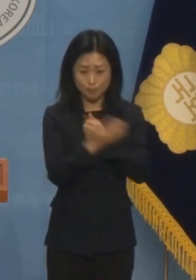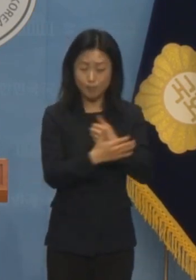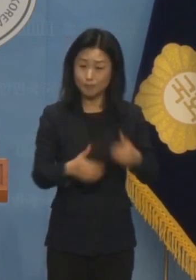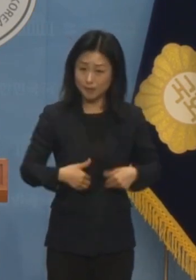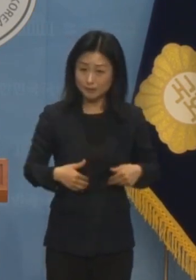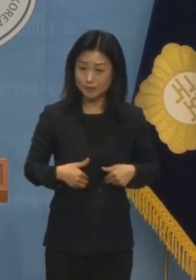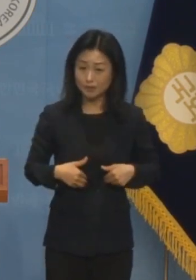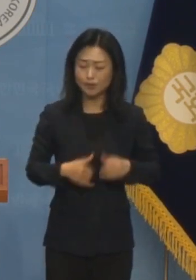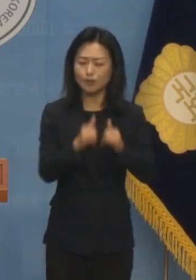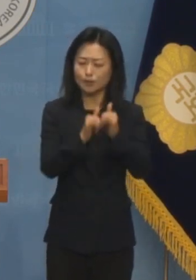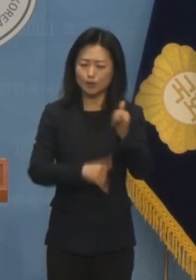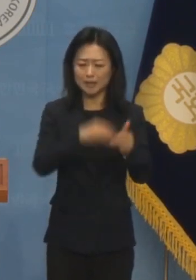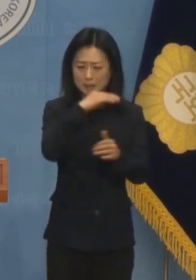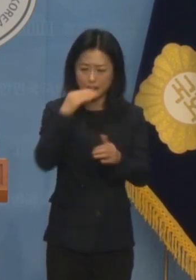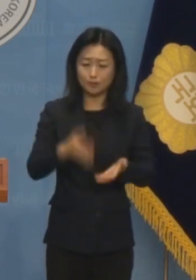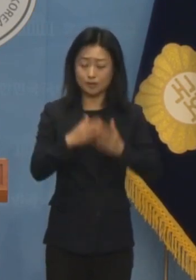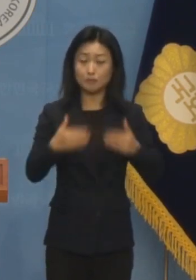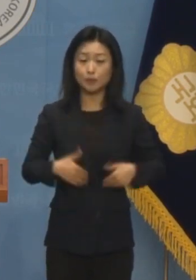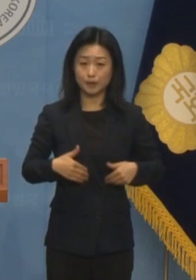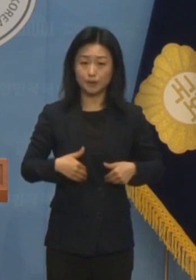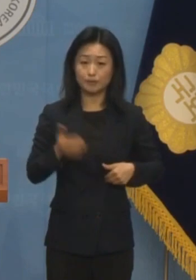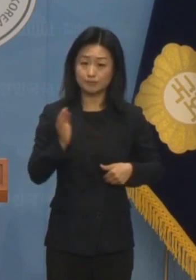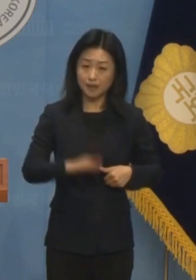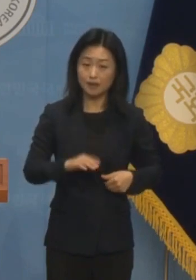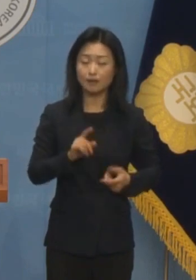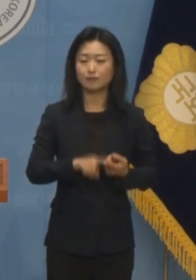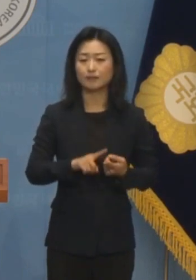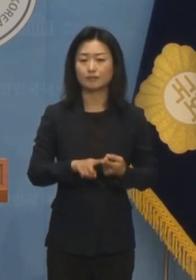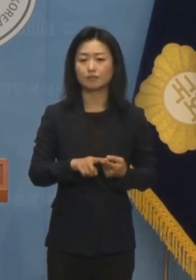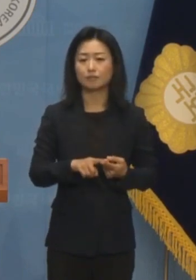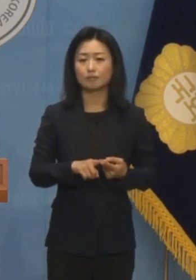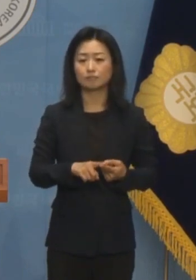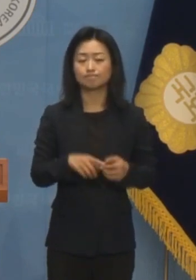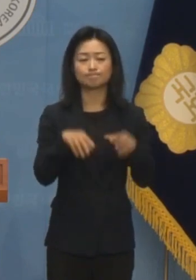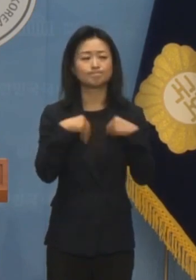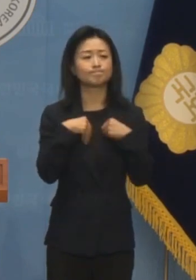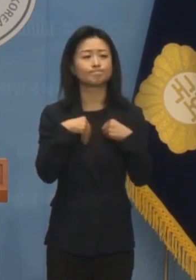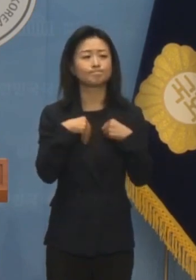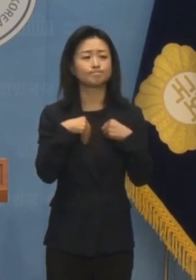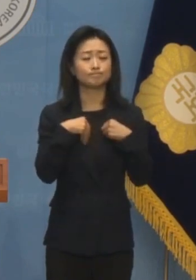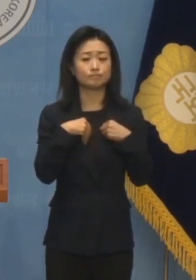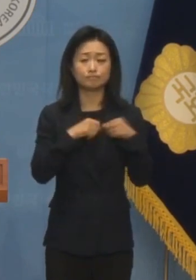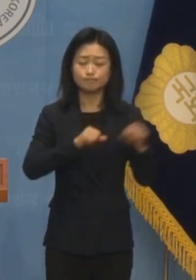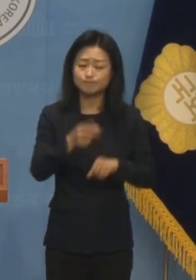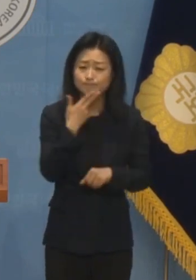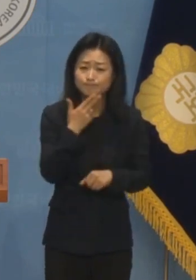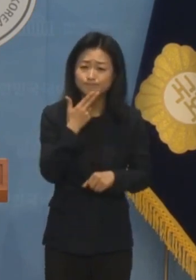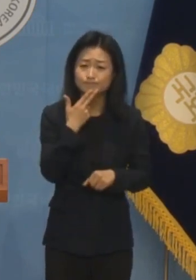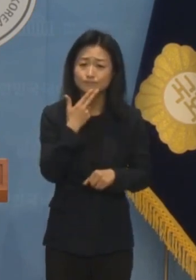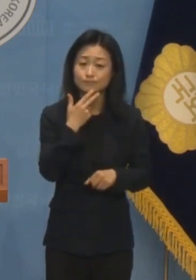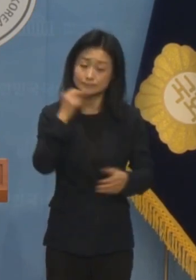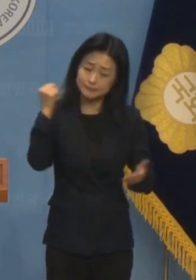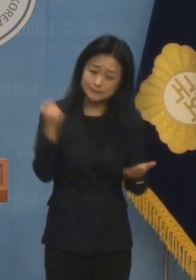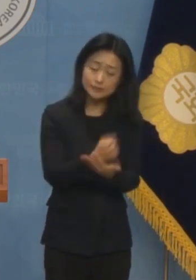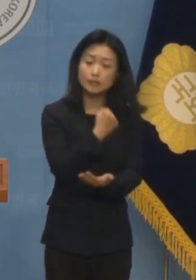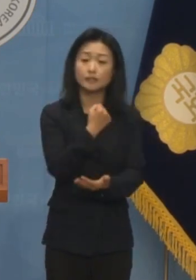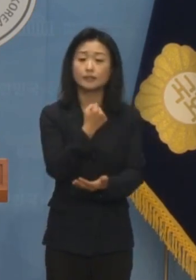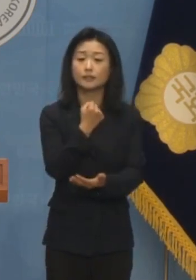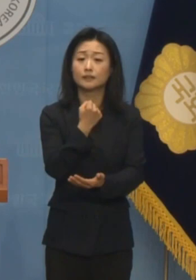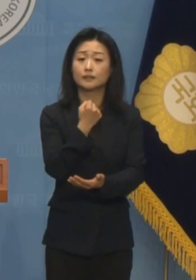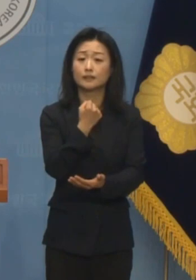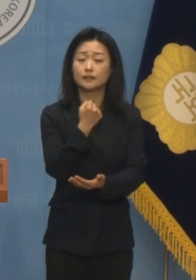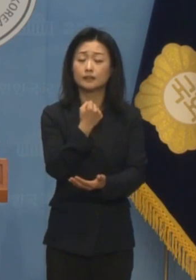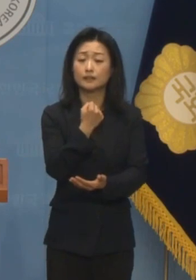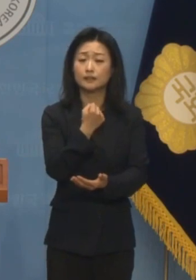하고 역사를 바로세워야 하는데 그것에 대해서 일체 어떠한 행동도 하지 않고 있다면 이야말로